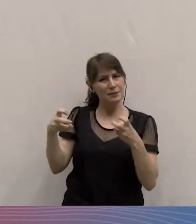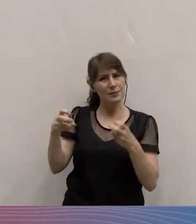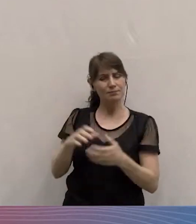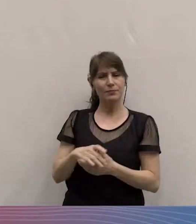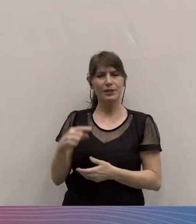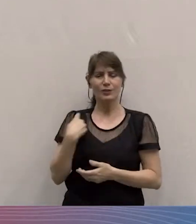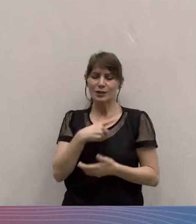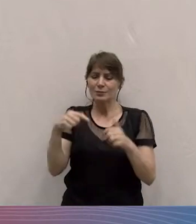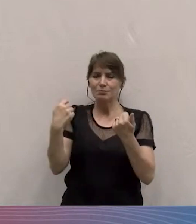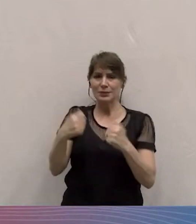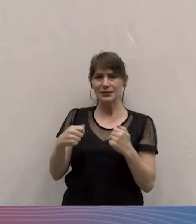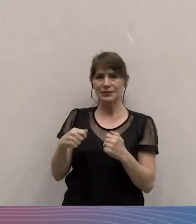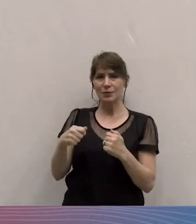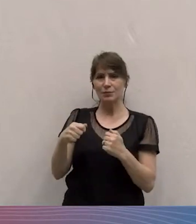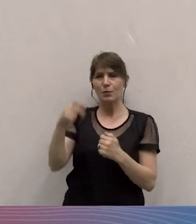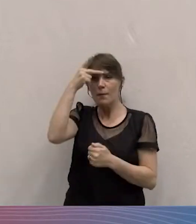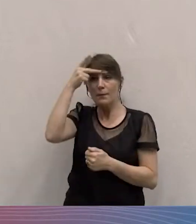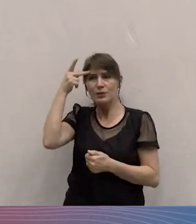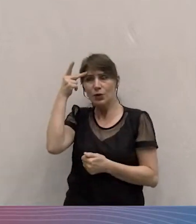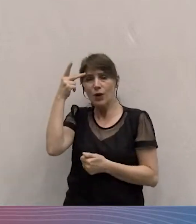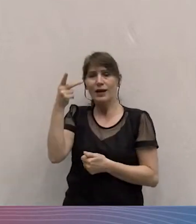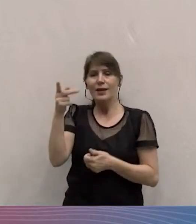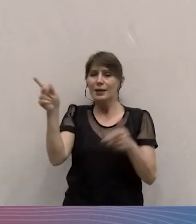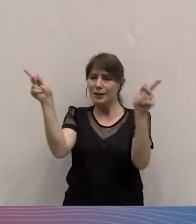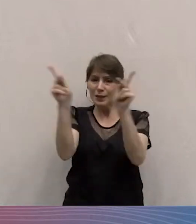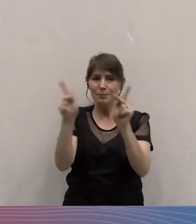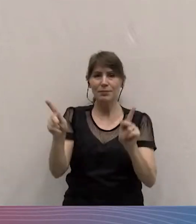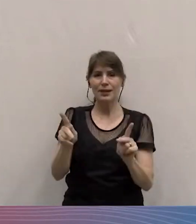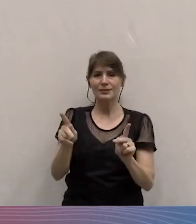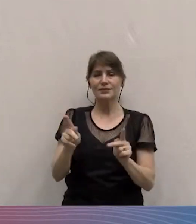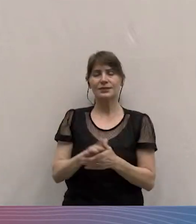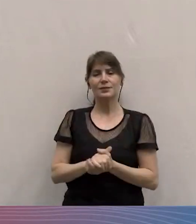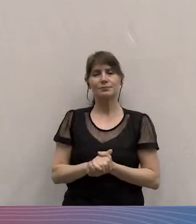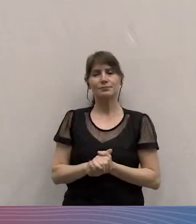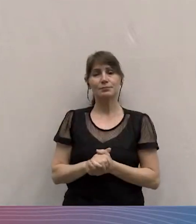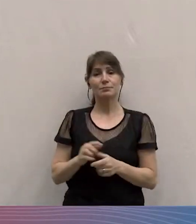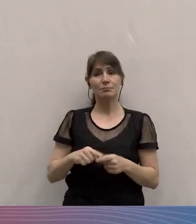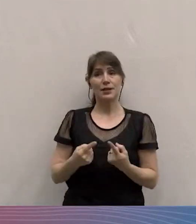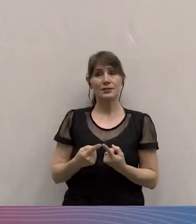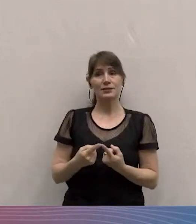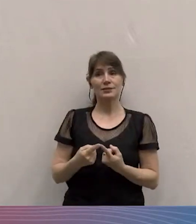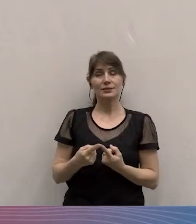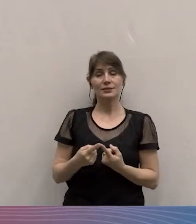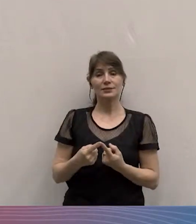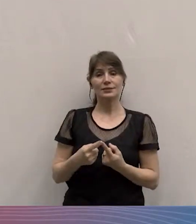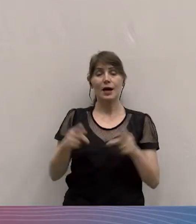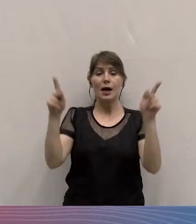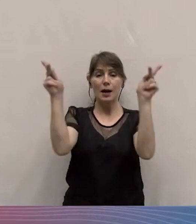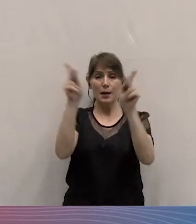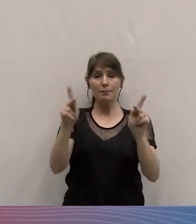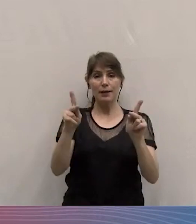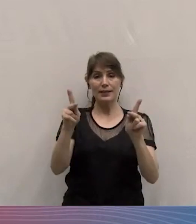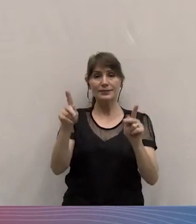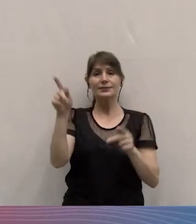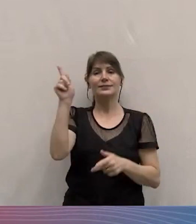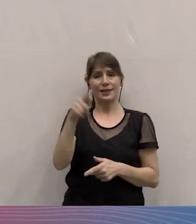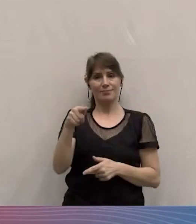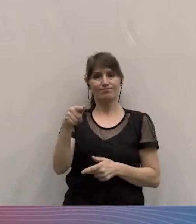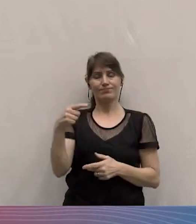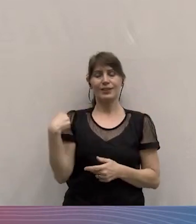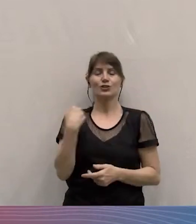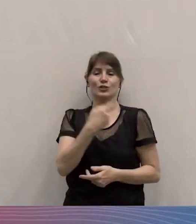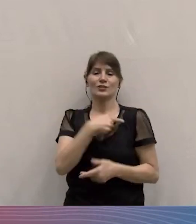que faça paz. E Ele é a nossa paz.